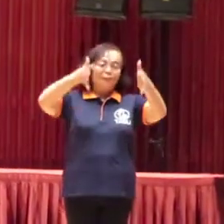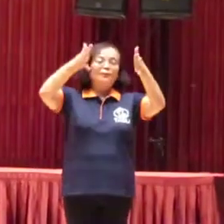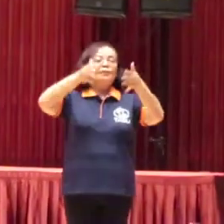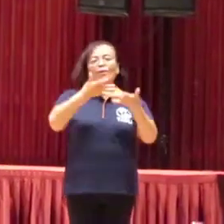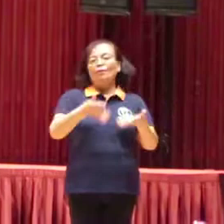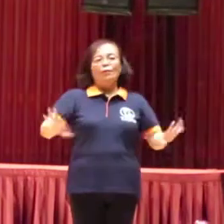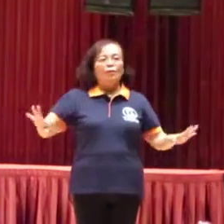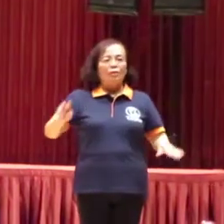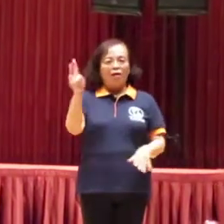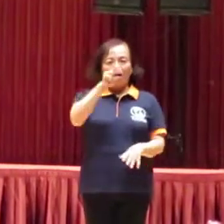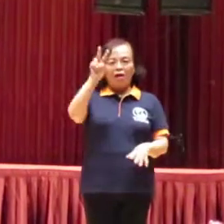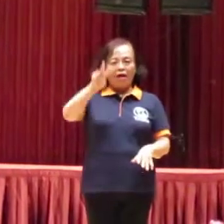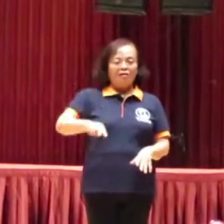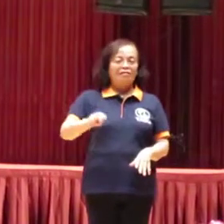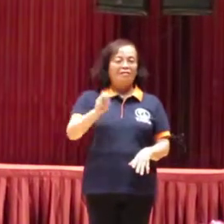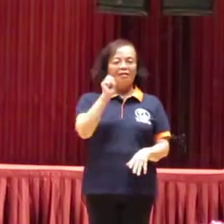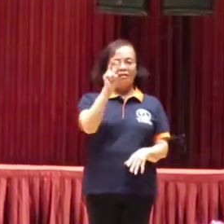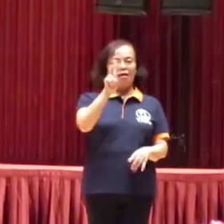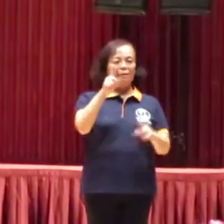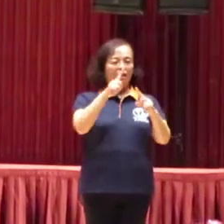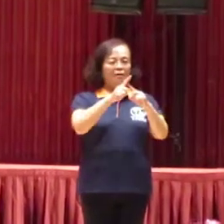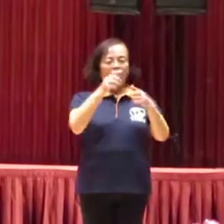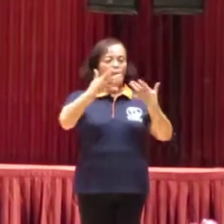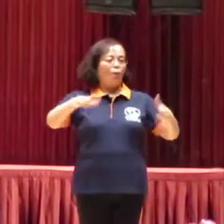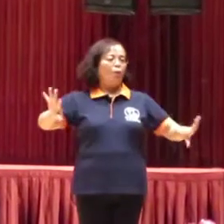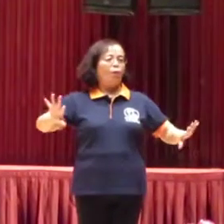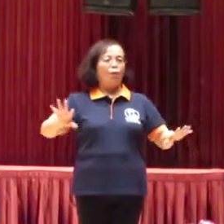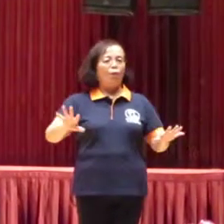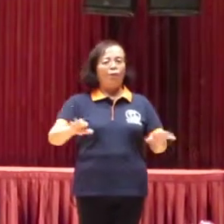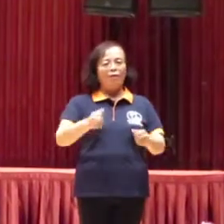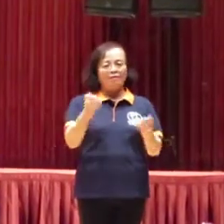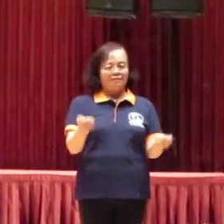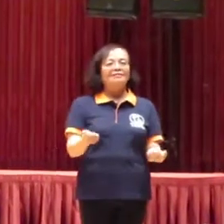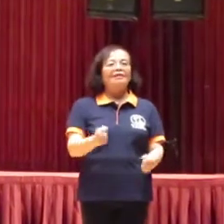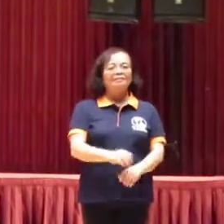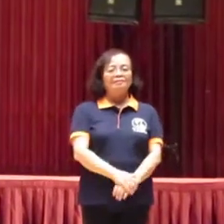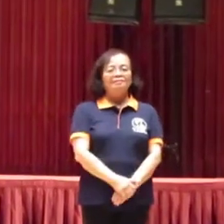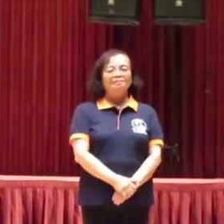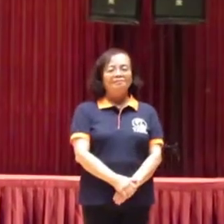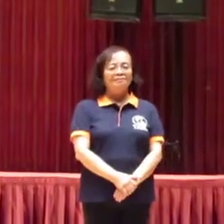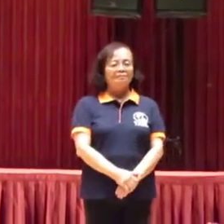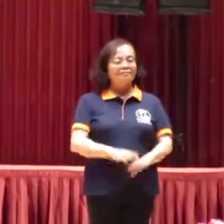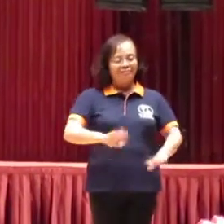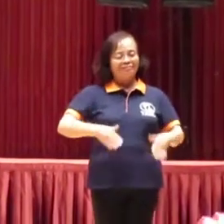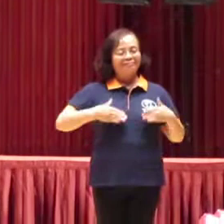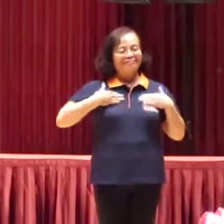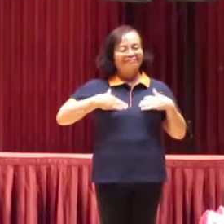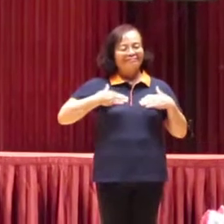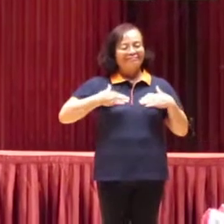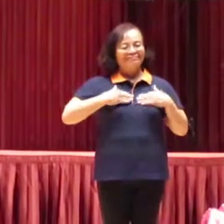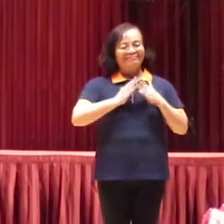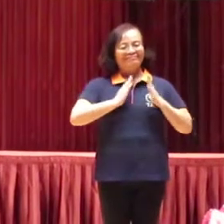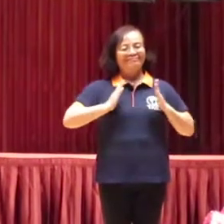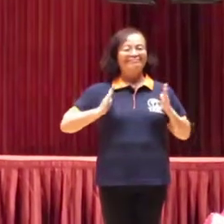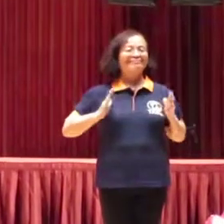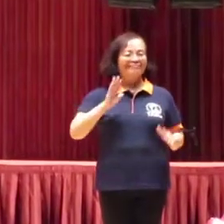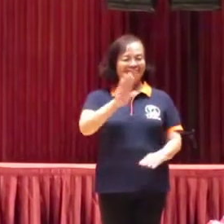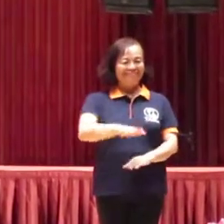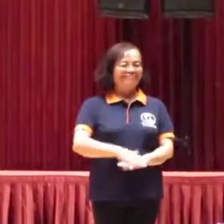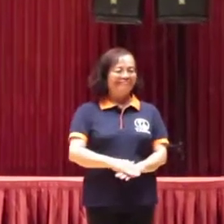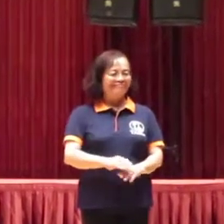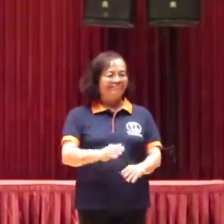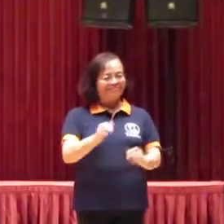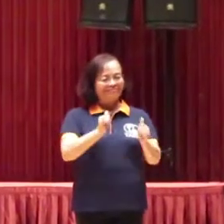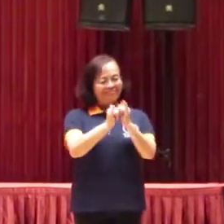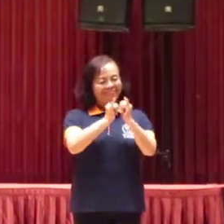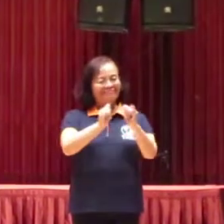过2200人在我们这个活动场地上面。所以今天呢，我们非常开心哦，台中市政府社会局呢，用了一个